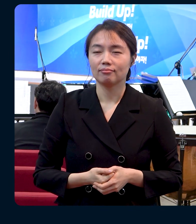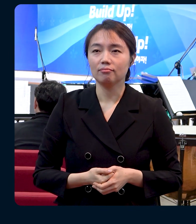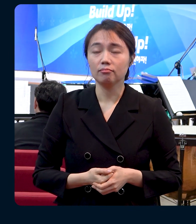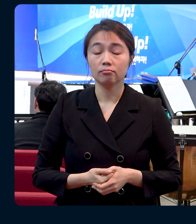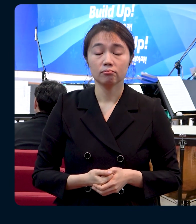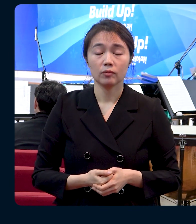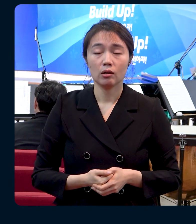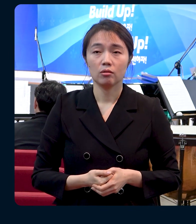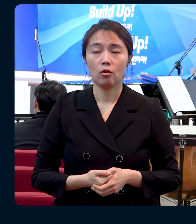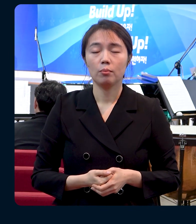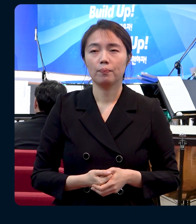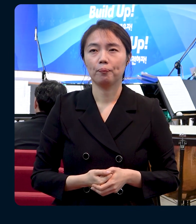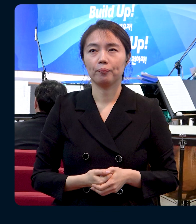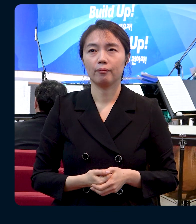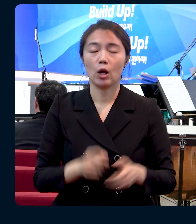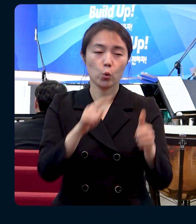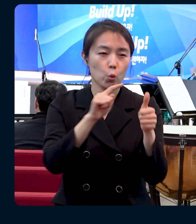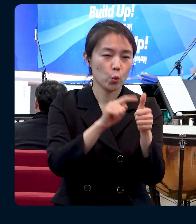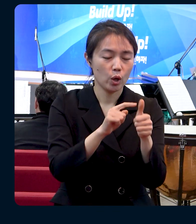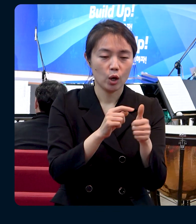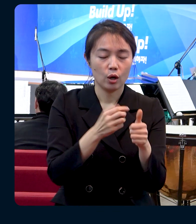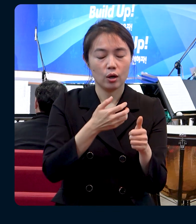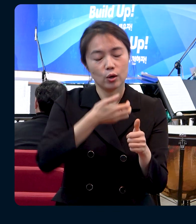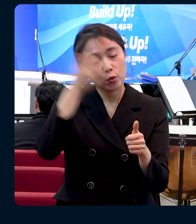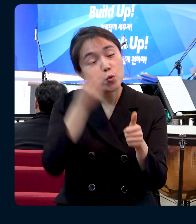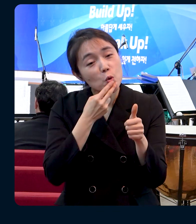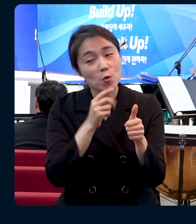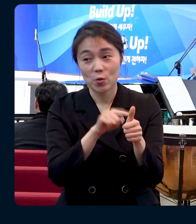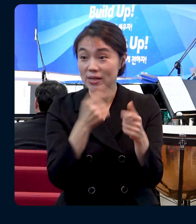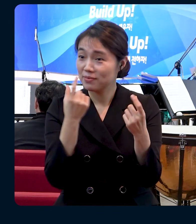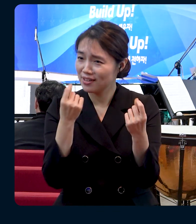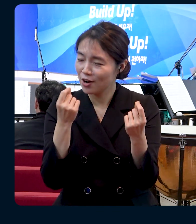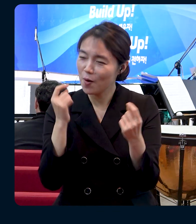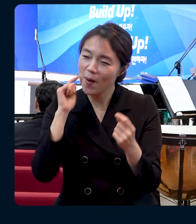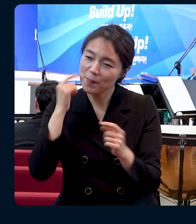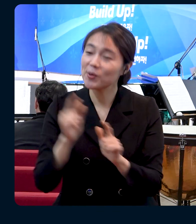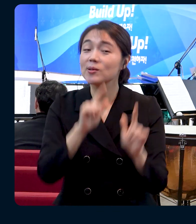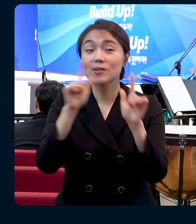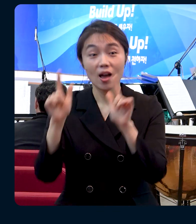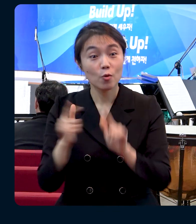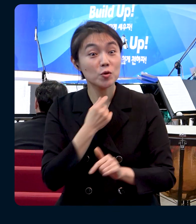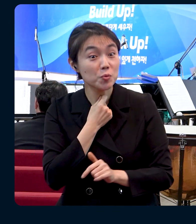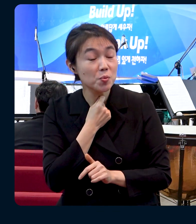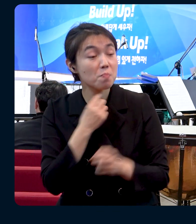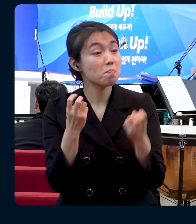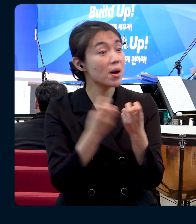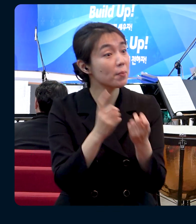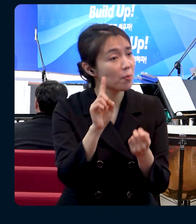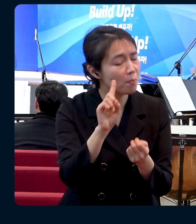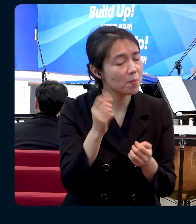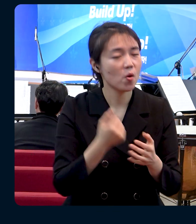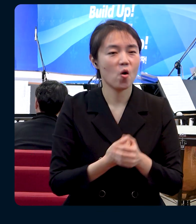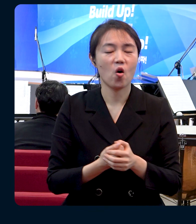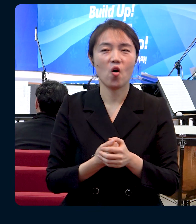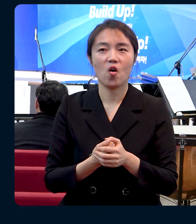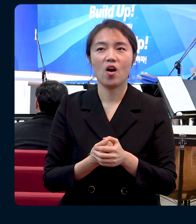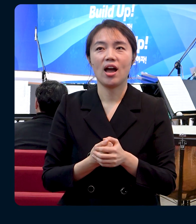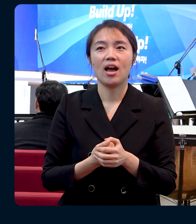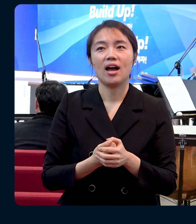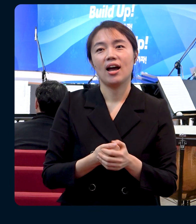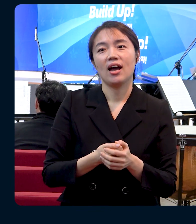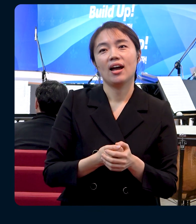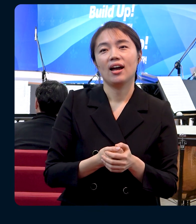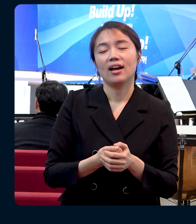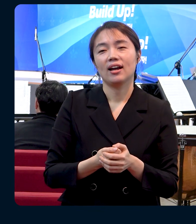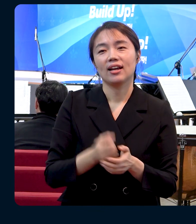자, 그러면 뭐냐? 어떻게 해야 되느냐? 그렇죠. 아모르 파티가 아니라